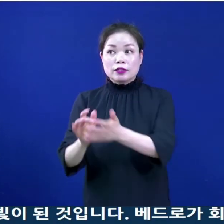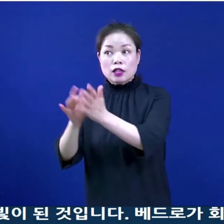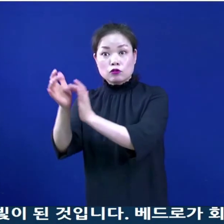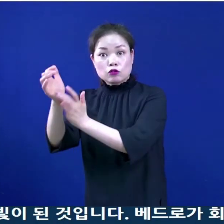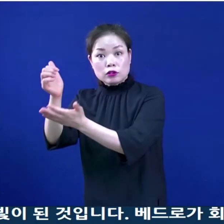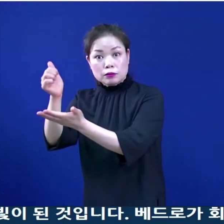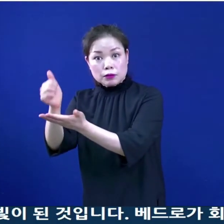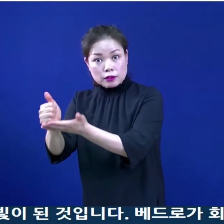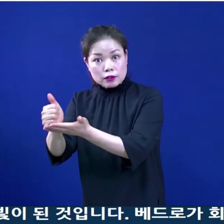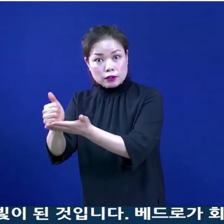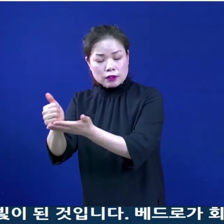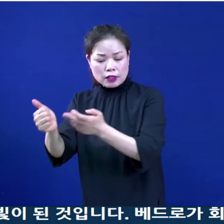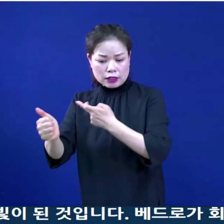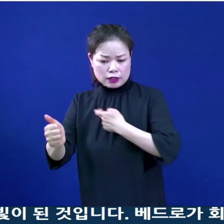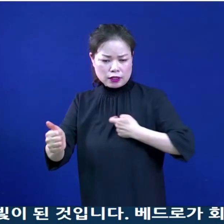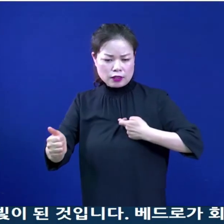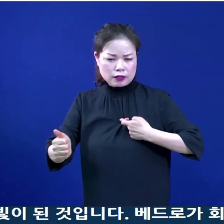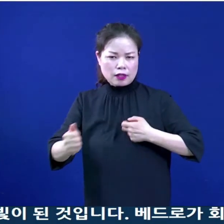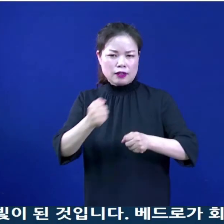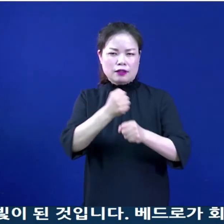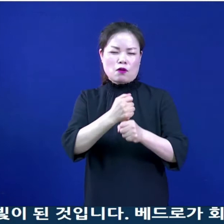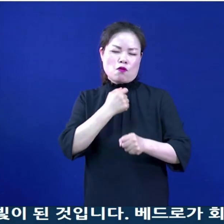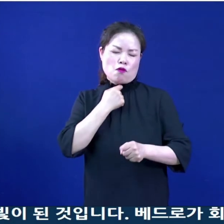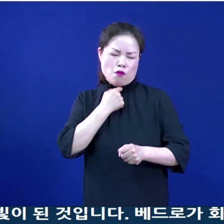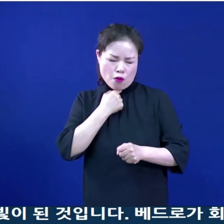예수님은 제자 삼기를 원하십니다.